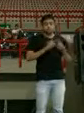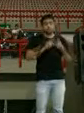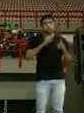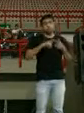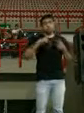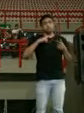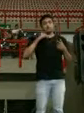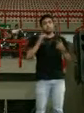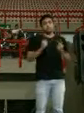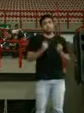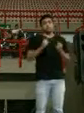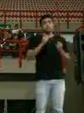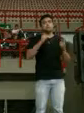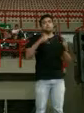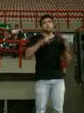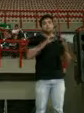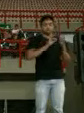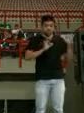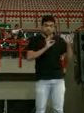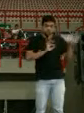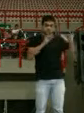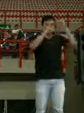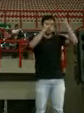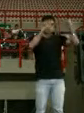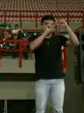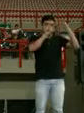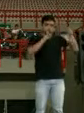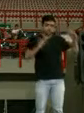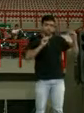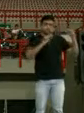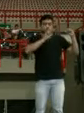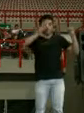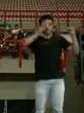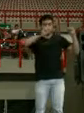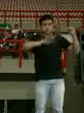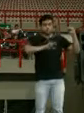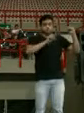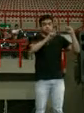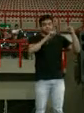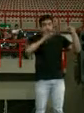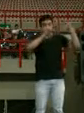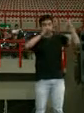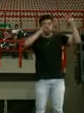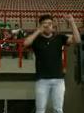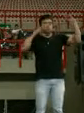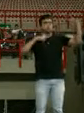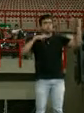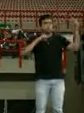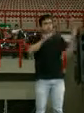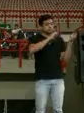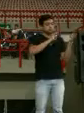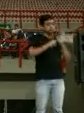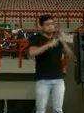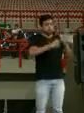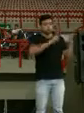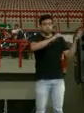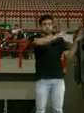resultando em diferentes densidades lineares. As extremidades de cada corda são fixadas como mostra a